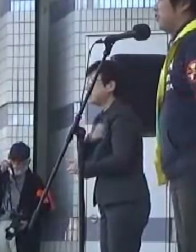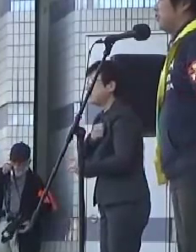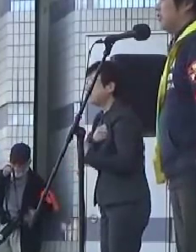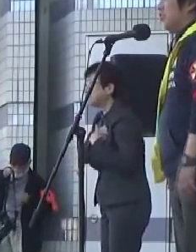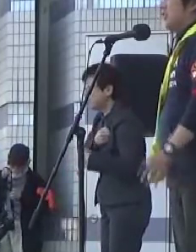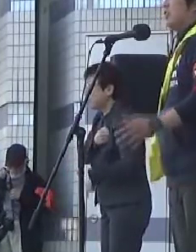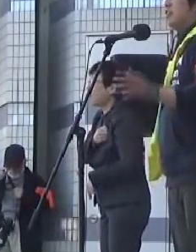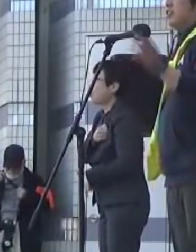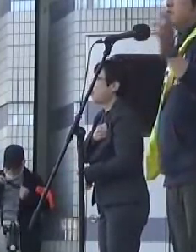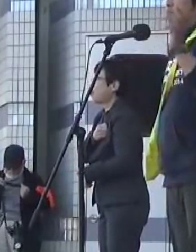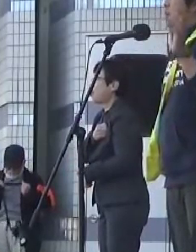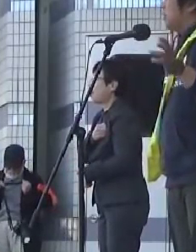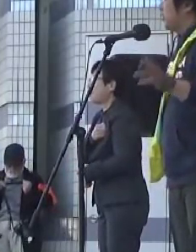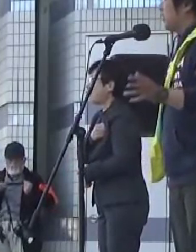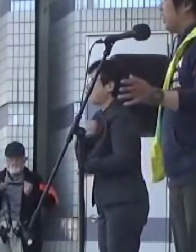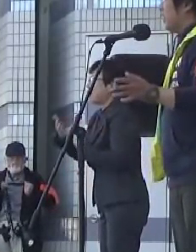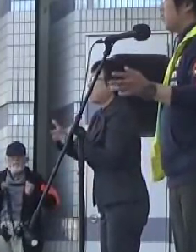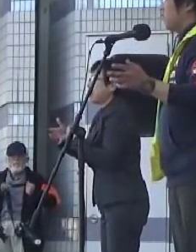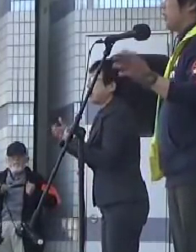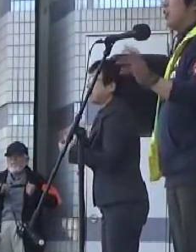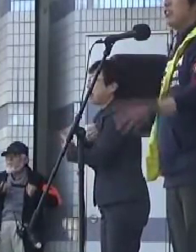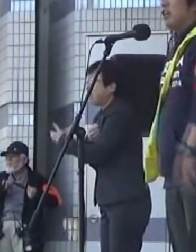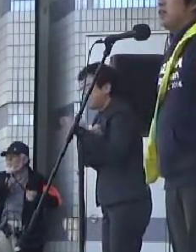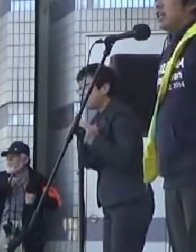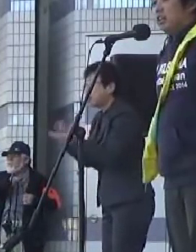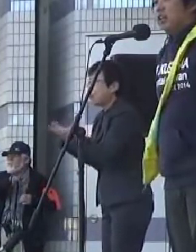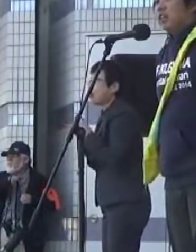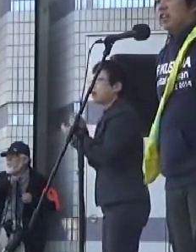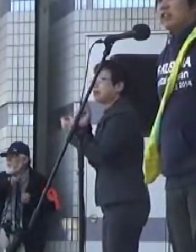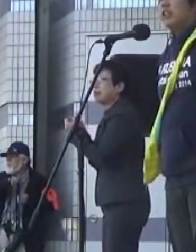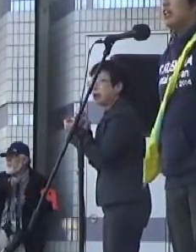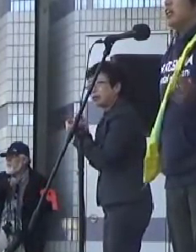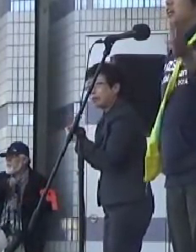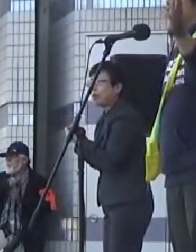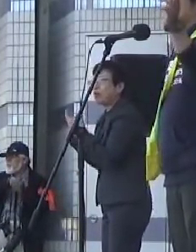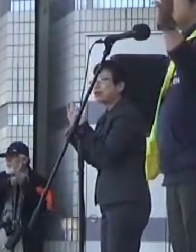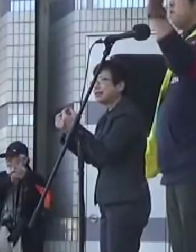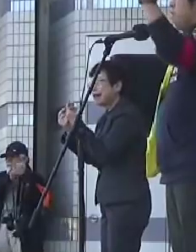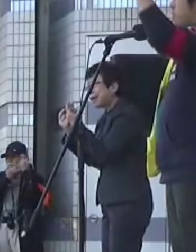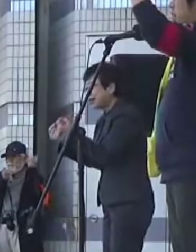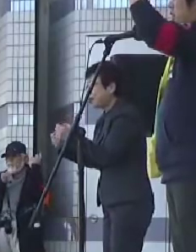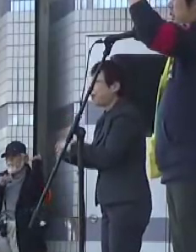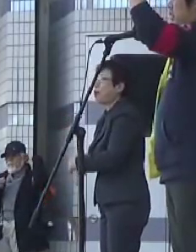を守ってもらうためにしっかり